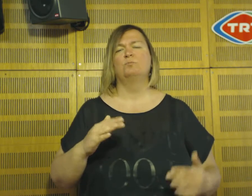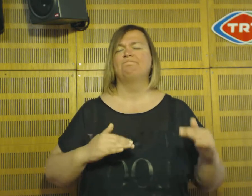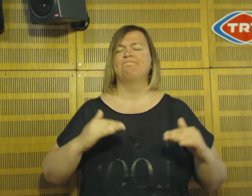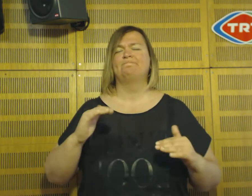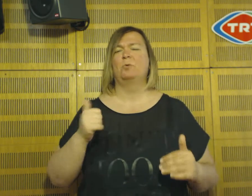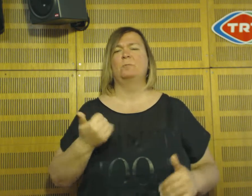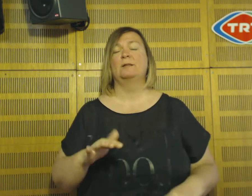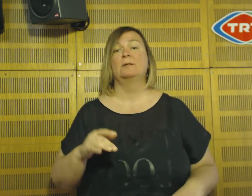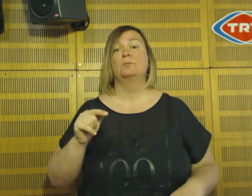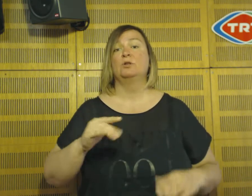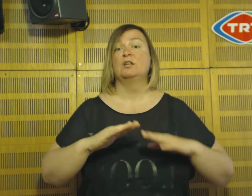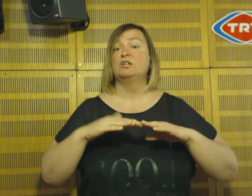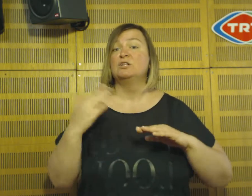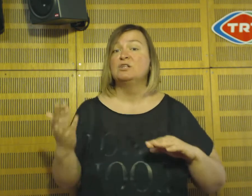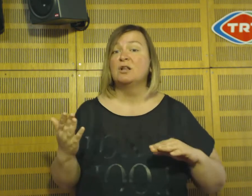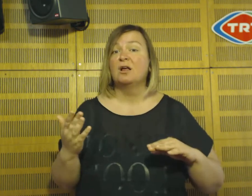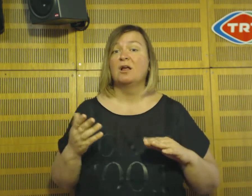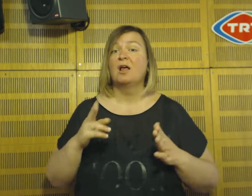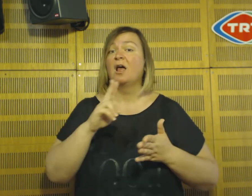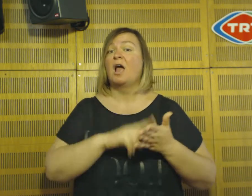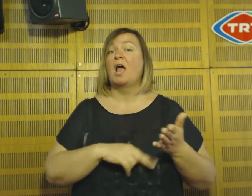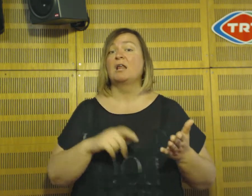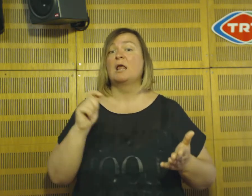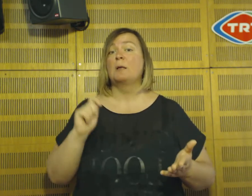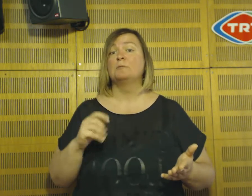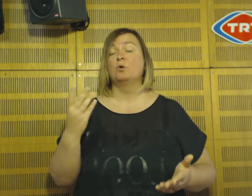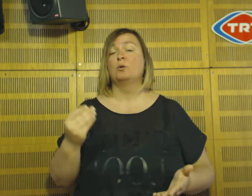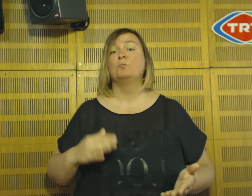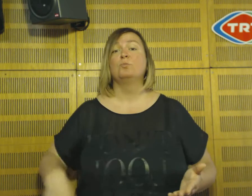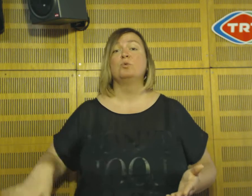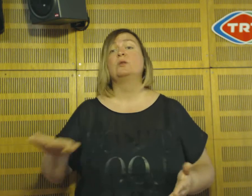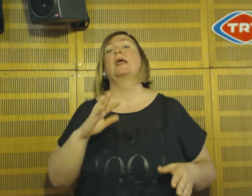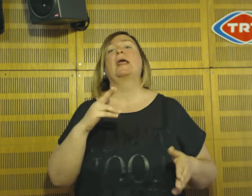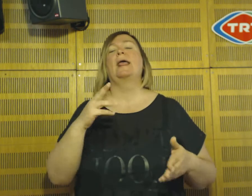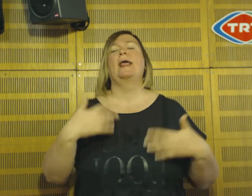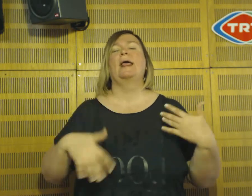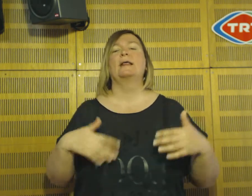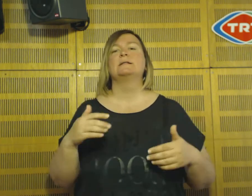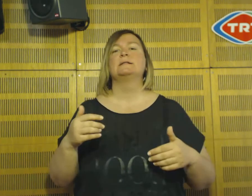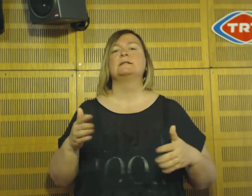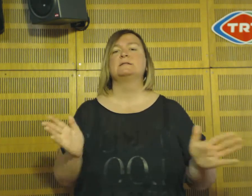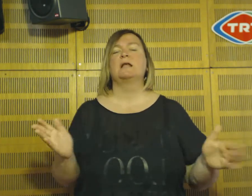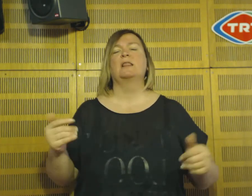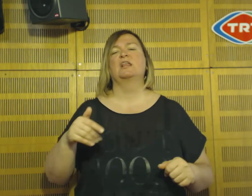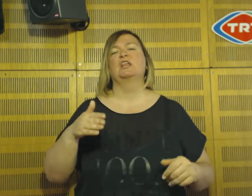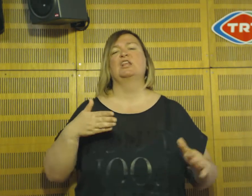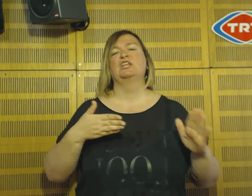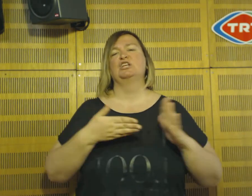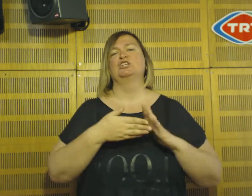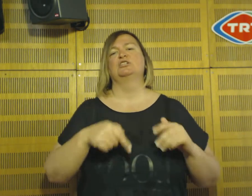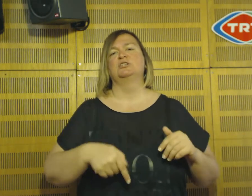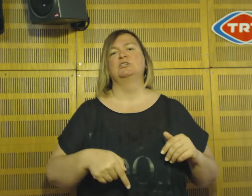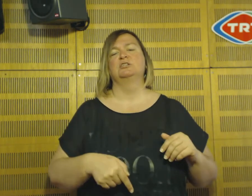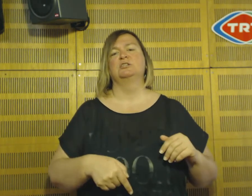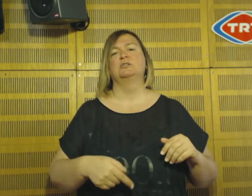edilebilir. Bunun dışında kaydı yapılmış olan bütün engellilerin de sandıkları giriş katlarında. Yani